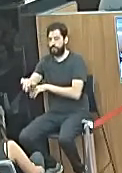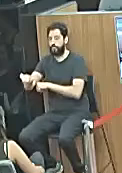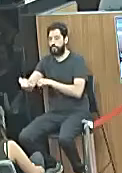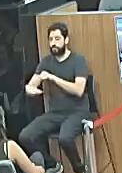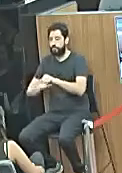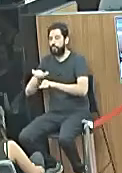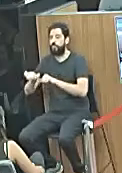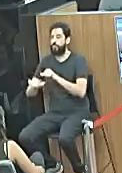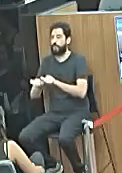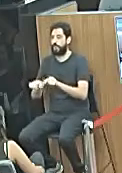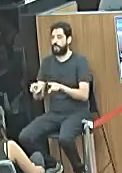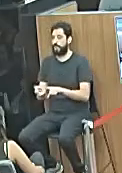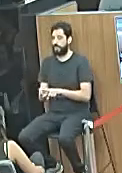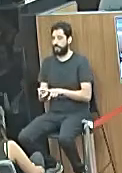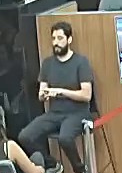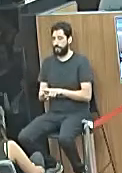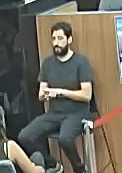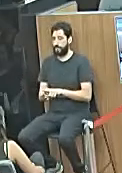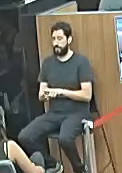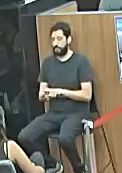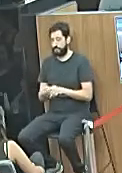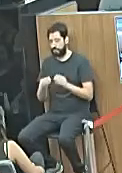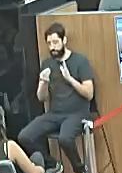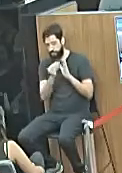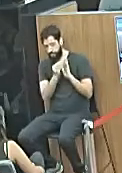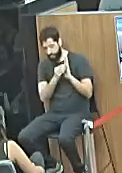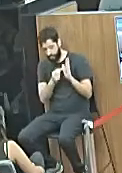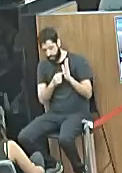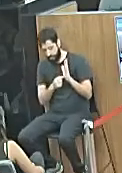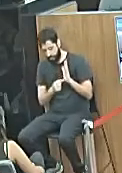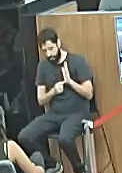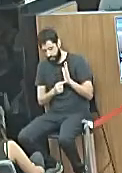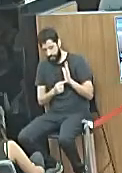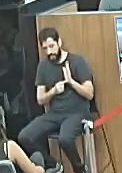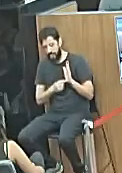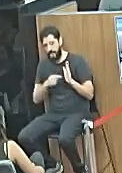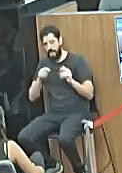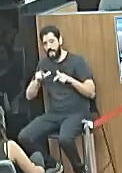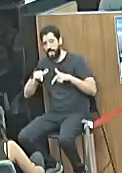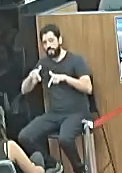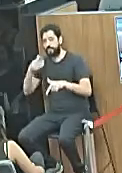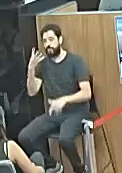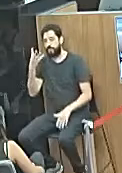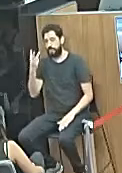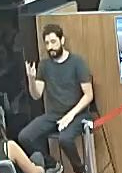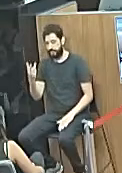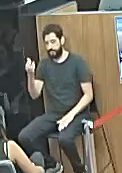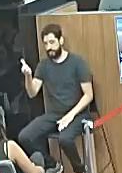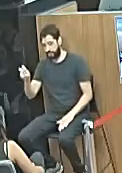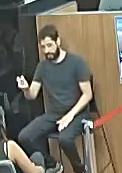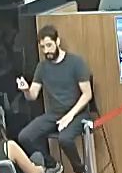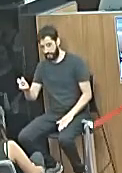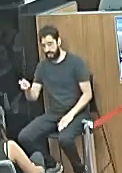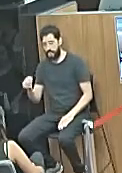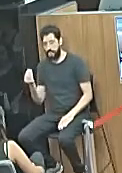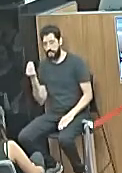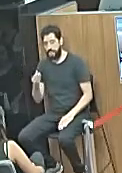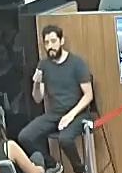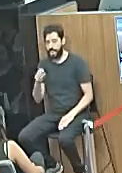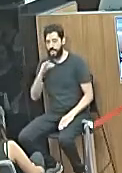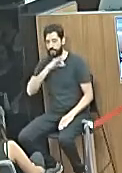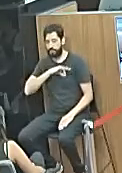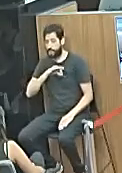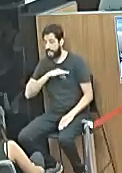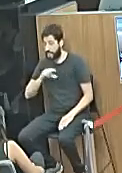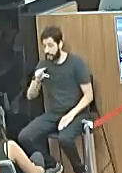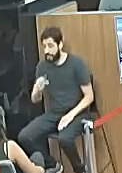os os atributos da ação 4375 garantia de renda mínima aos